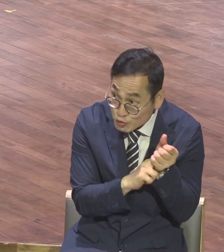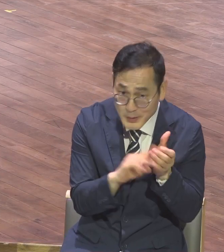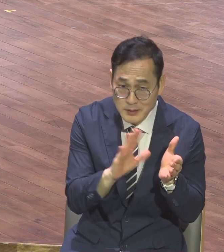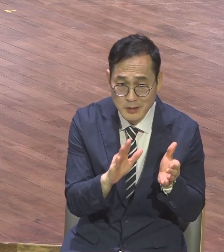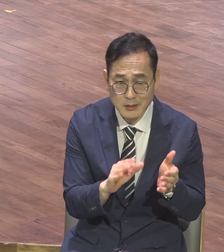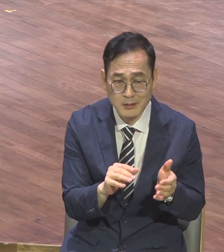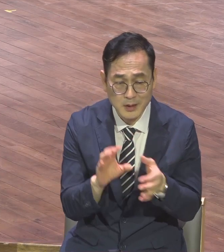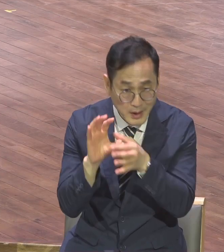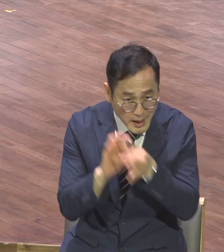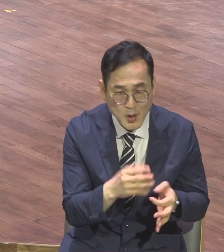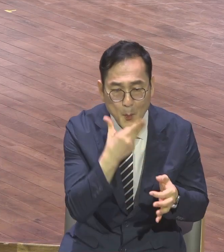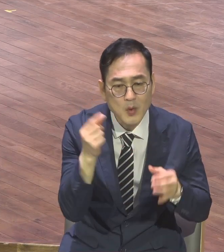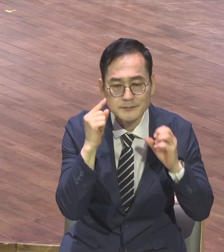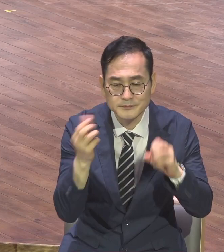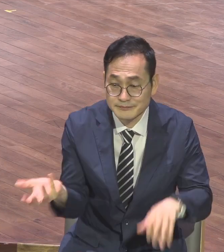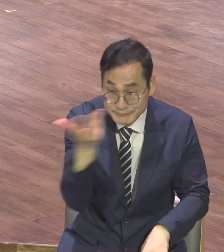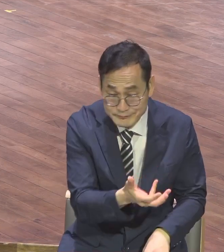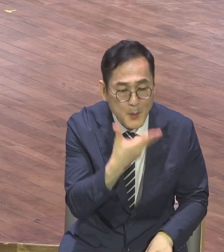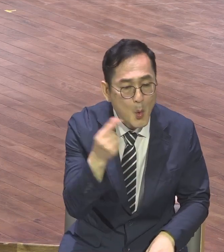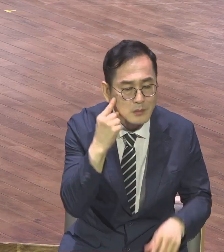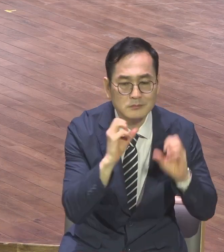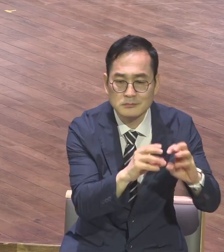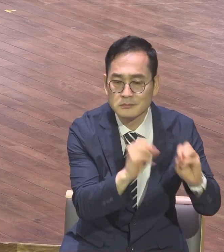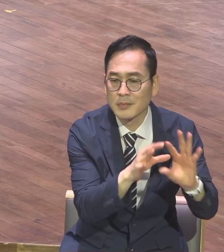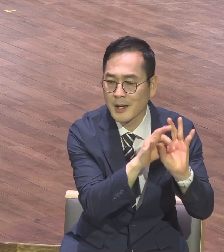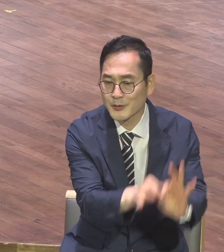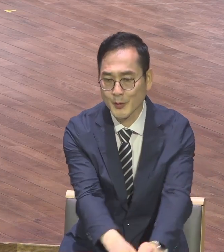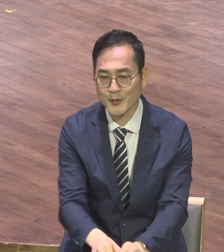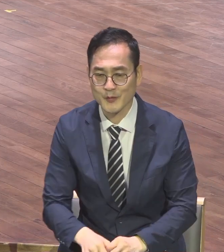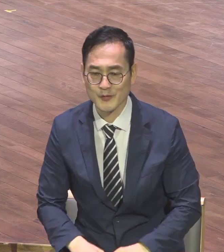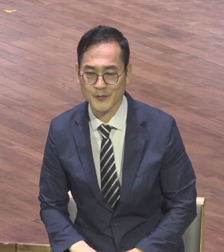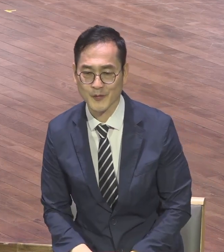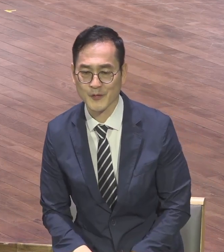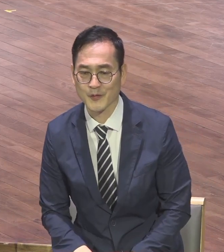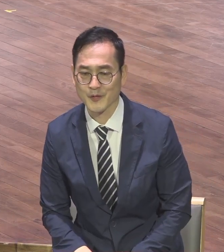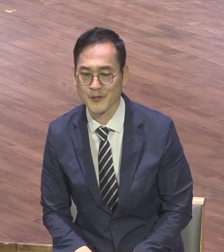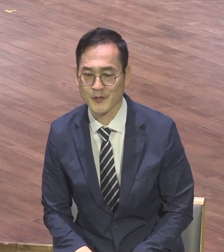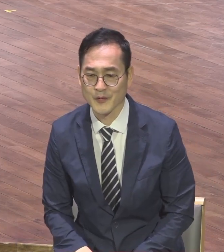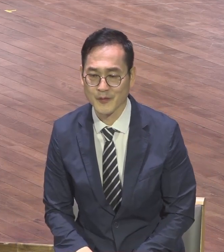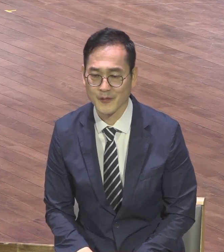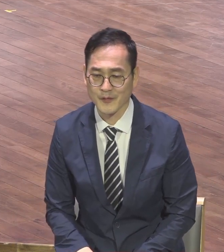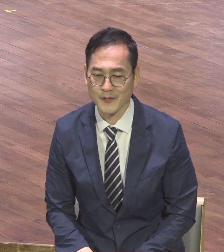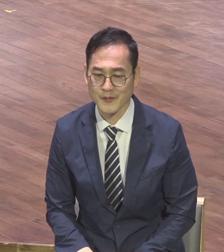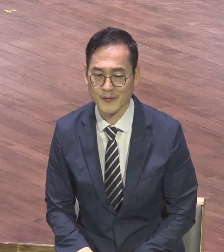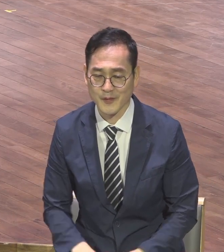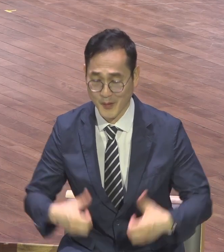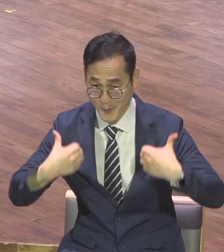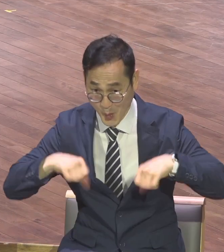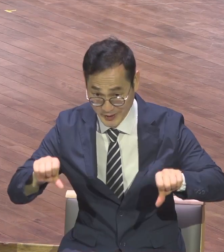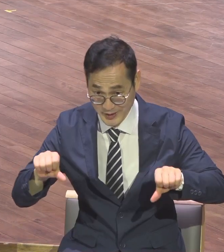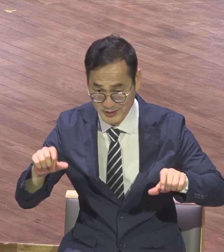해요? 중단 없는 전도운동. 중단 없어. 무슨 복음운동에 중단이 있습니까?